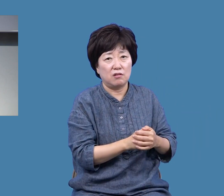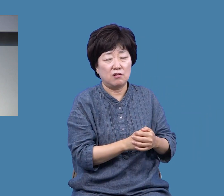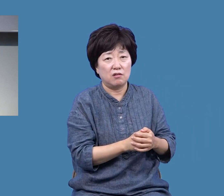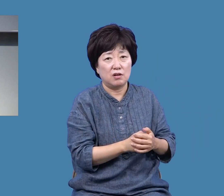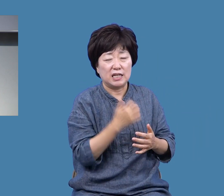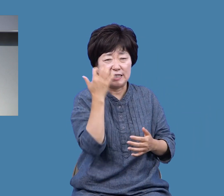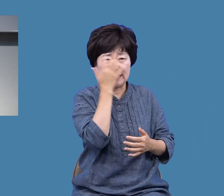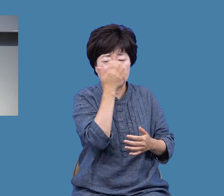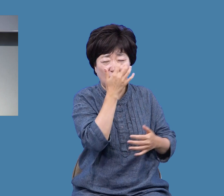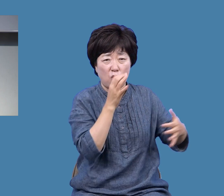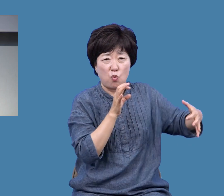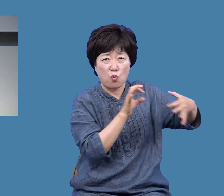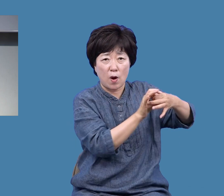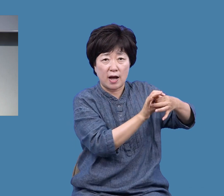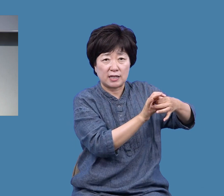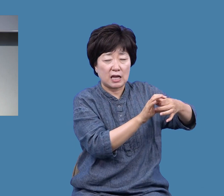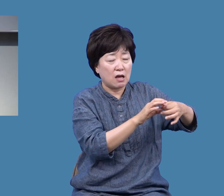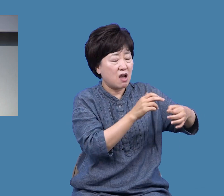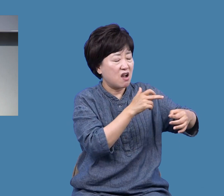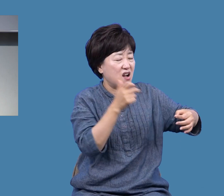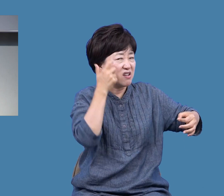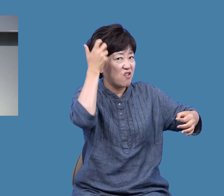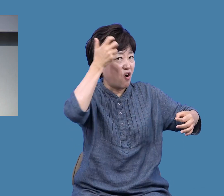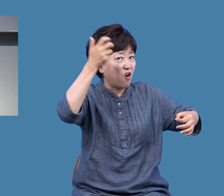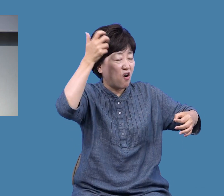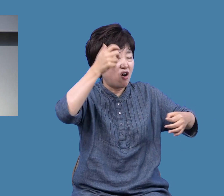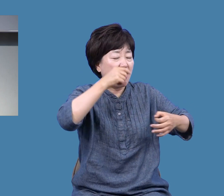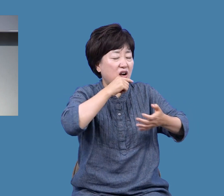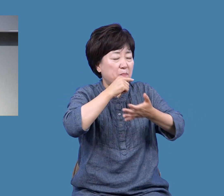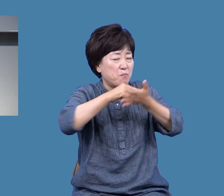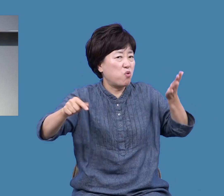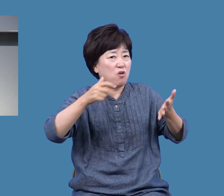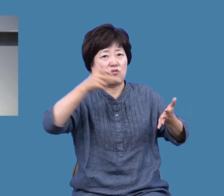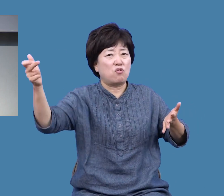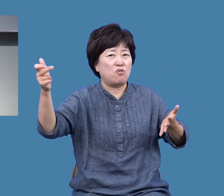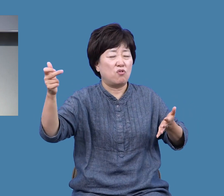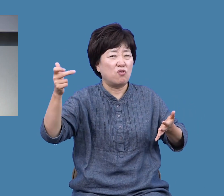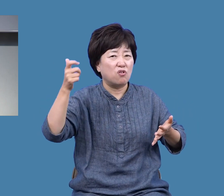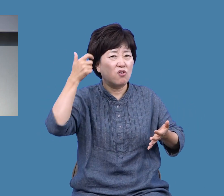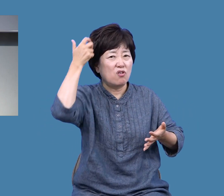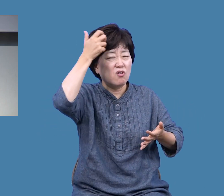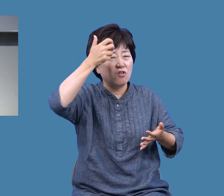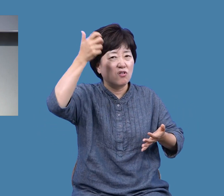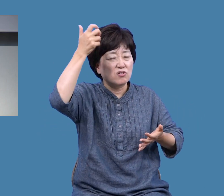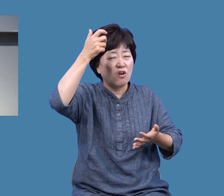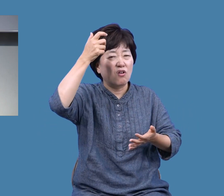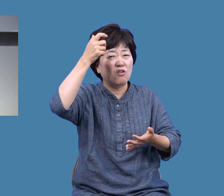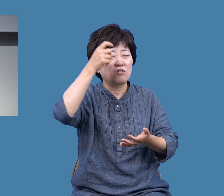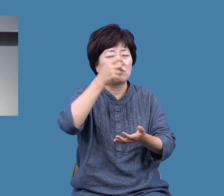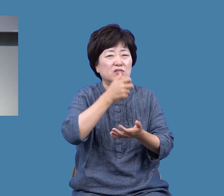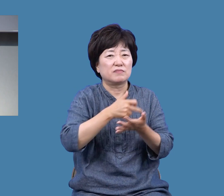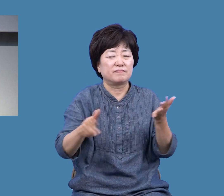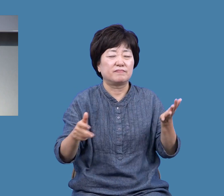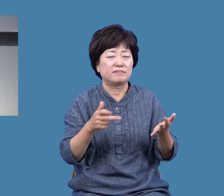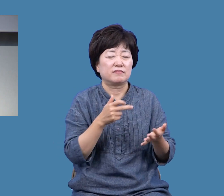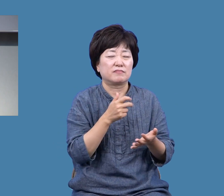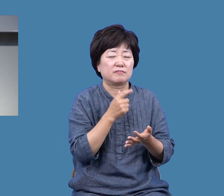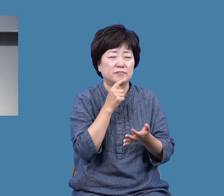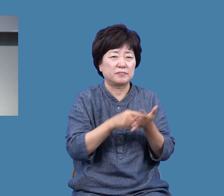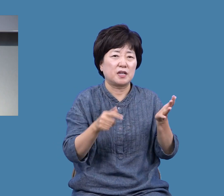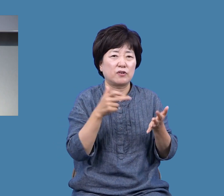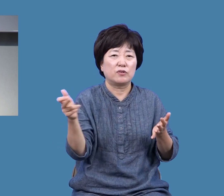관계는요, 영에게 굉장히 큰 임팩트를 줍니다. 영에게 굉장히 큰 임팩트를 줘요.